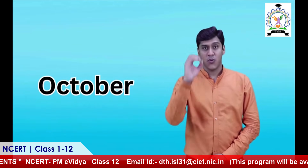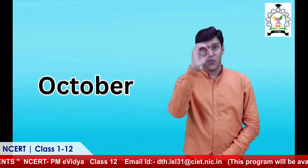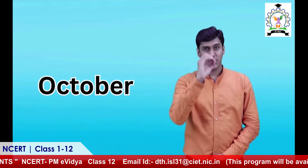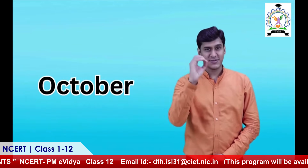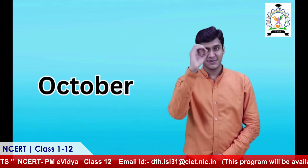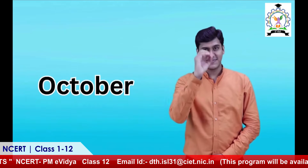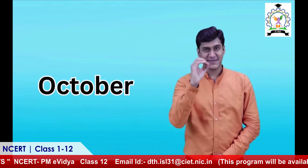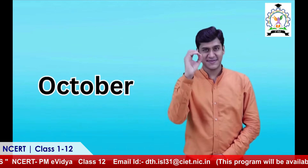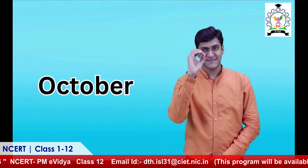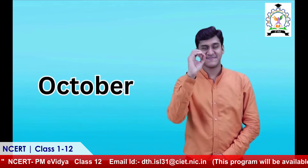अक्टूबर,